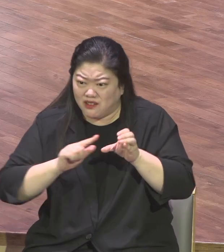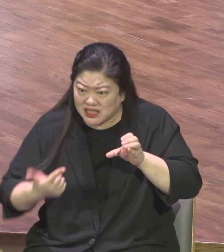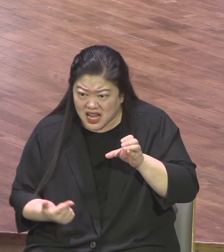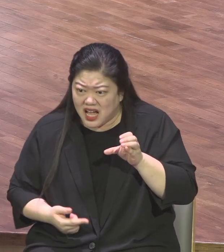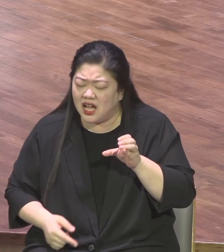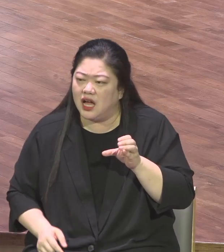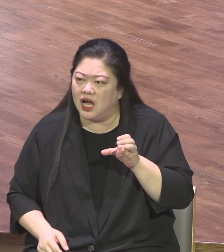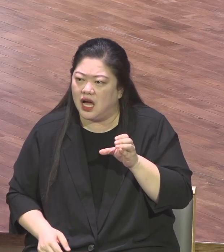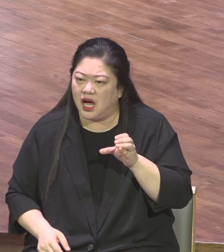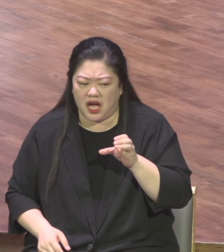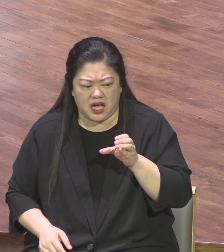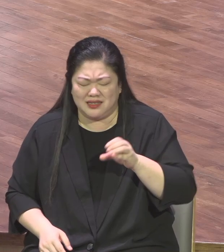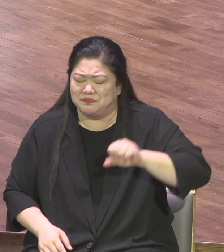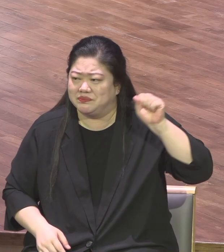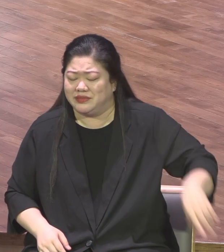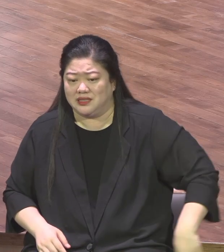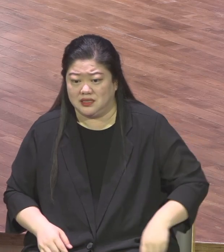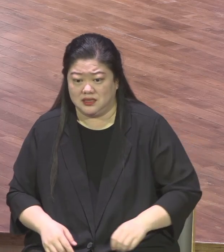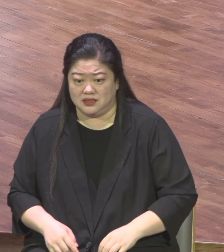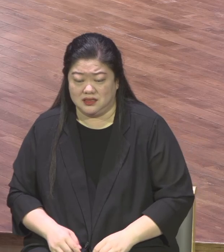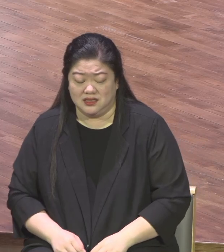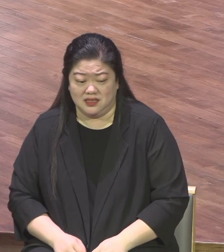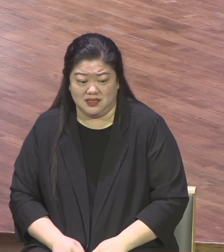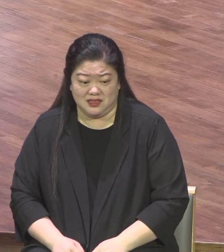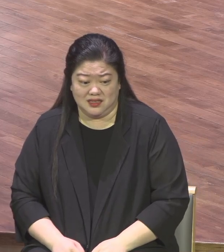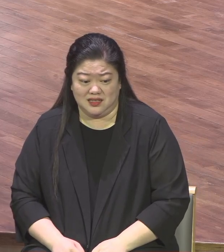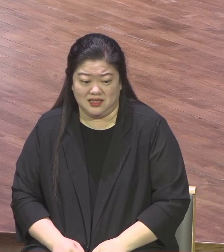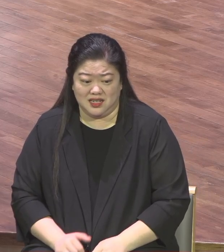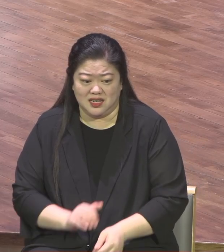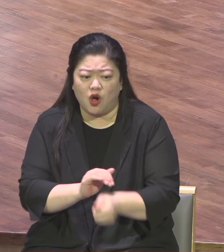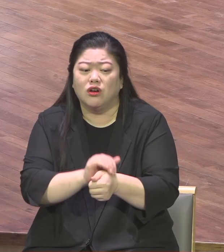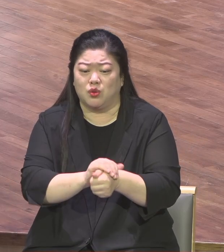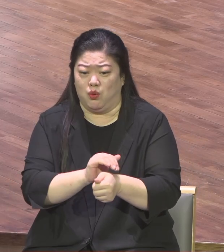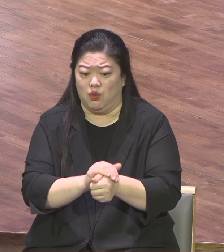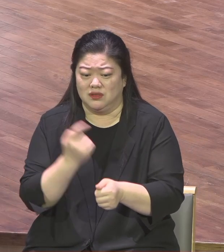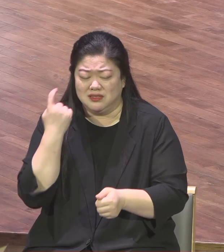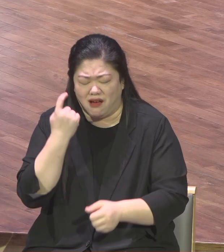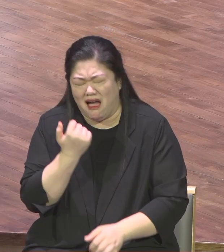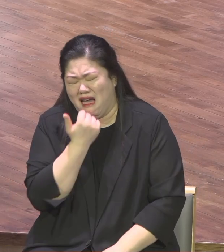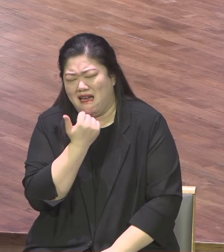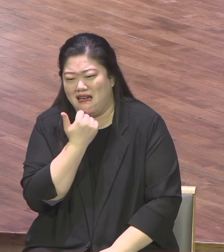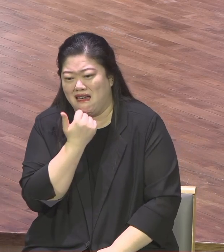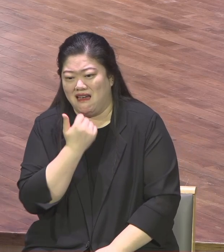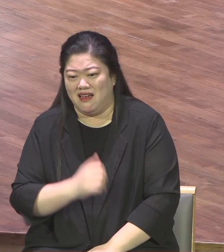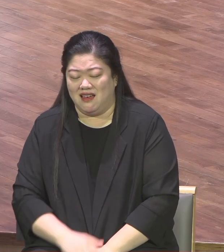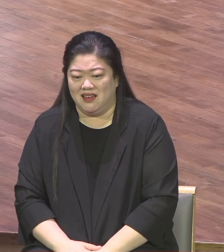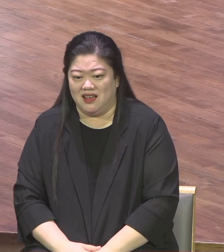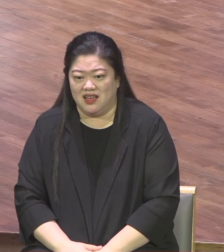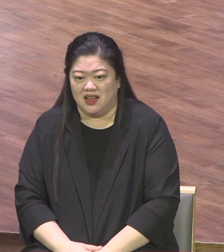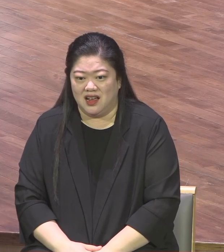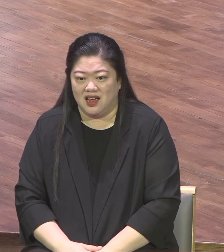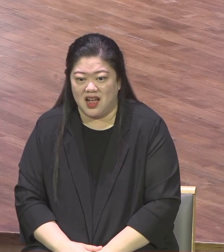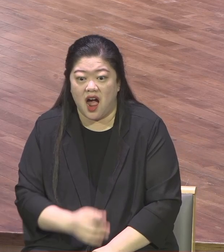우리 모든 죄가 영원히 단번에 깨끗하게 되었다.